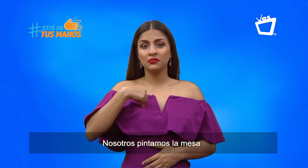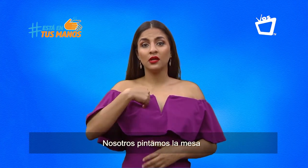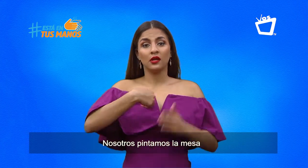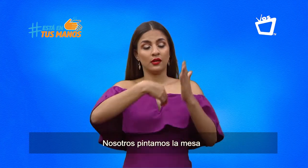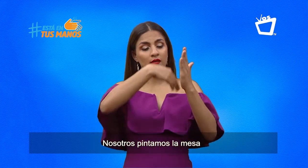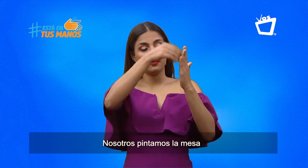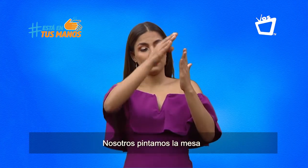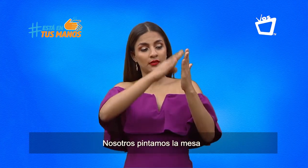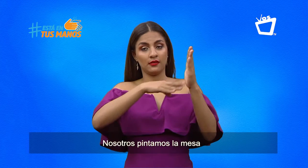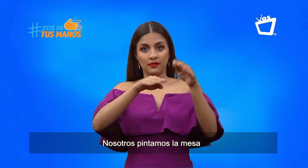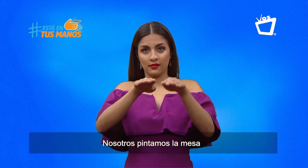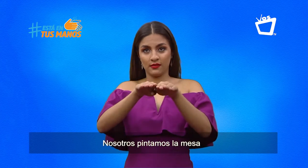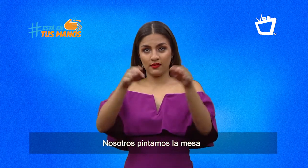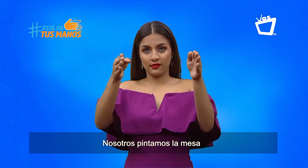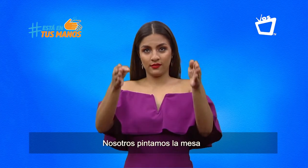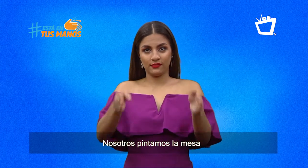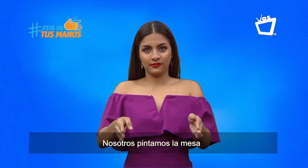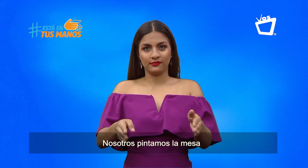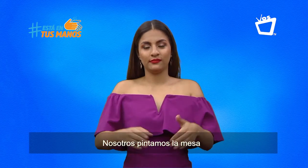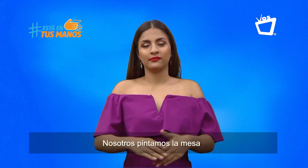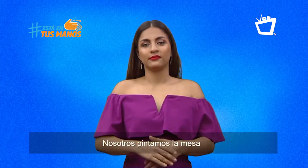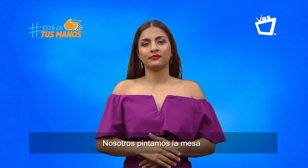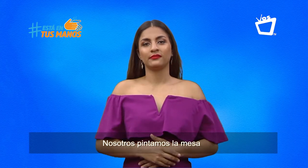nosotros pintamos la mesa